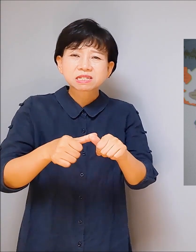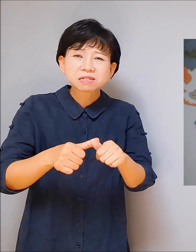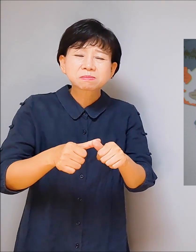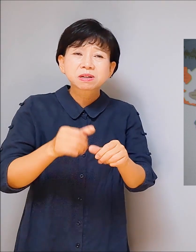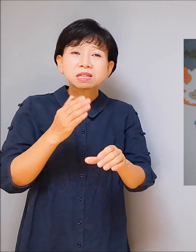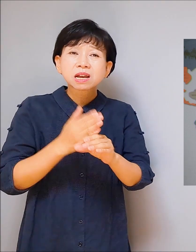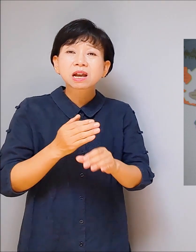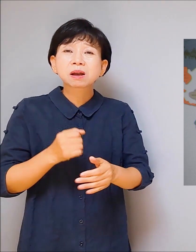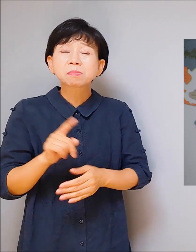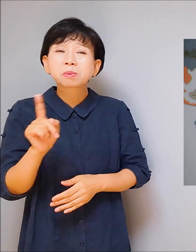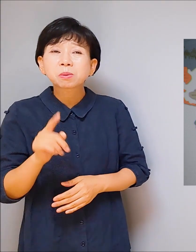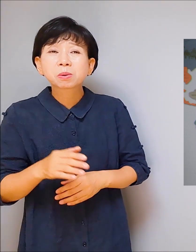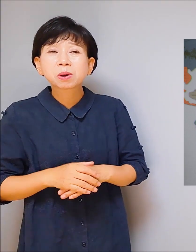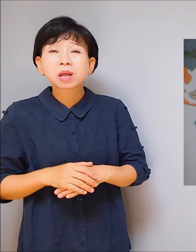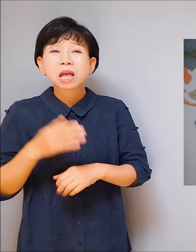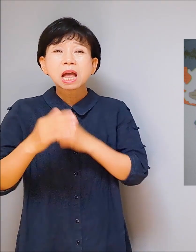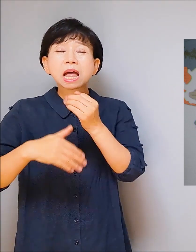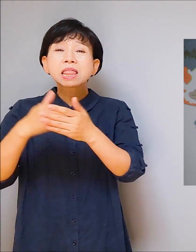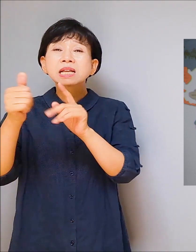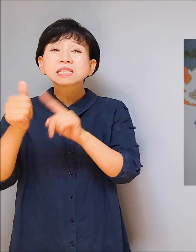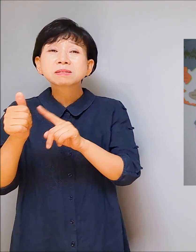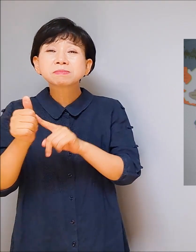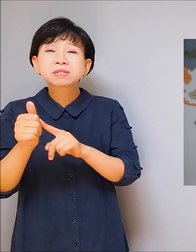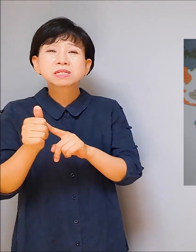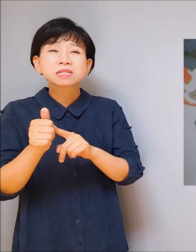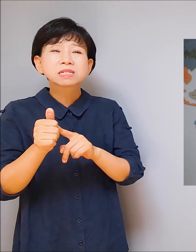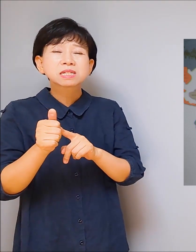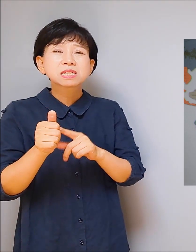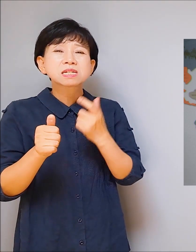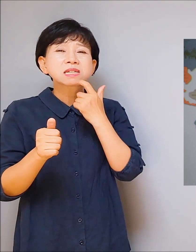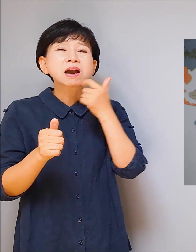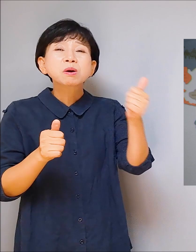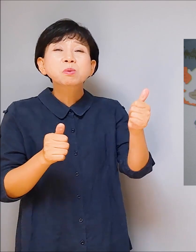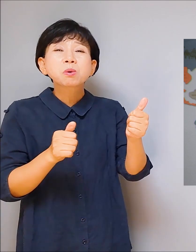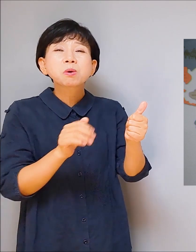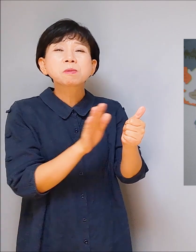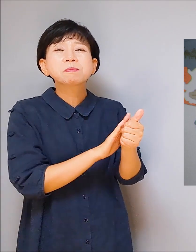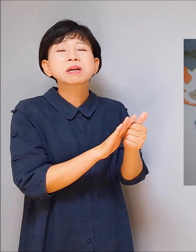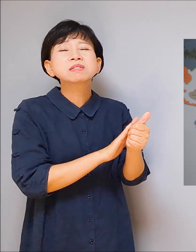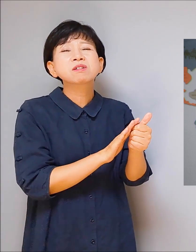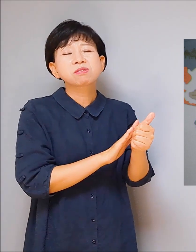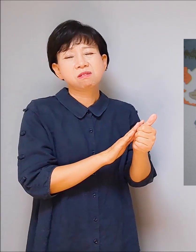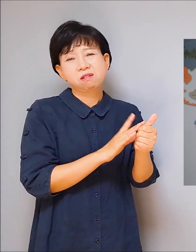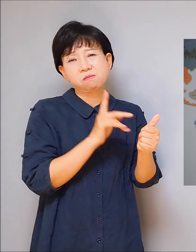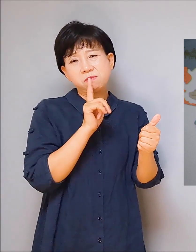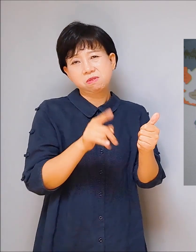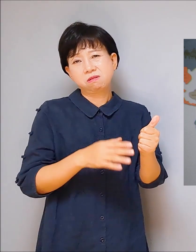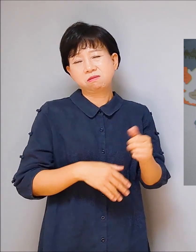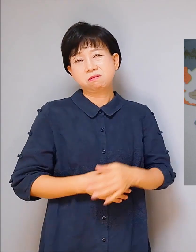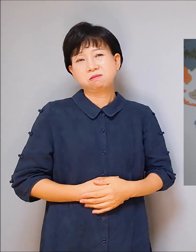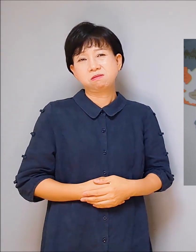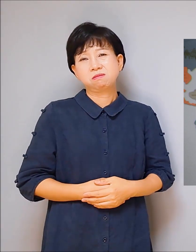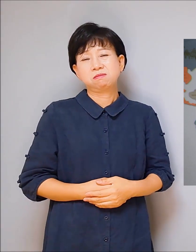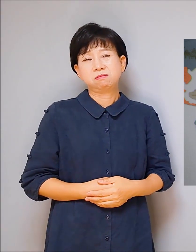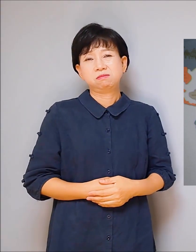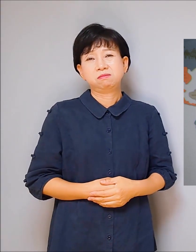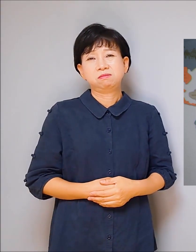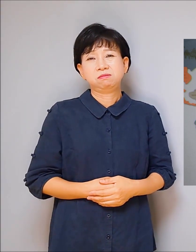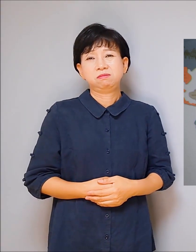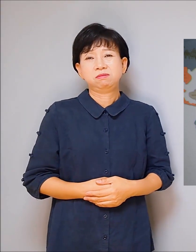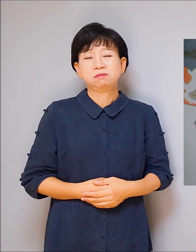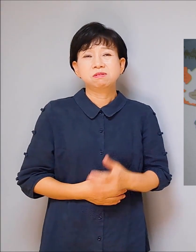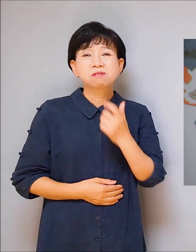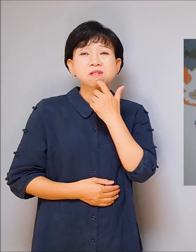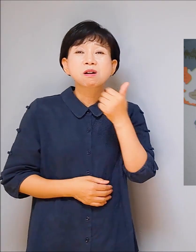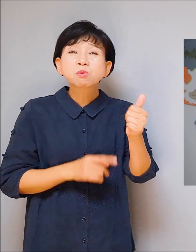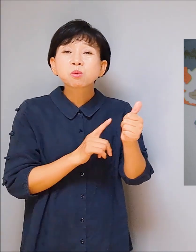좀 제대로 번역을 해보면 하나님이 어루만졌다, 살짝 만졌다라는 의미. 어떻게 됐을까요?